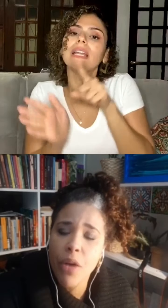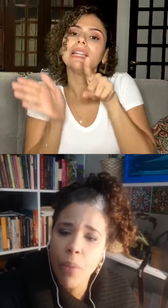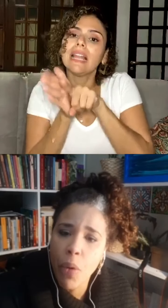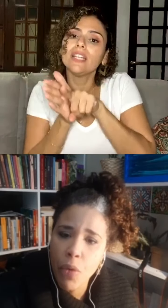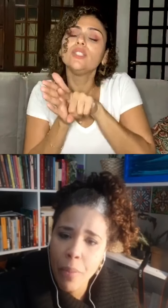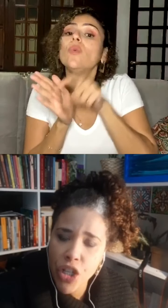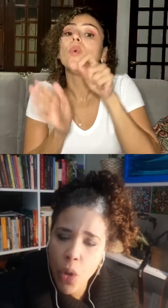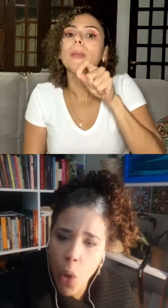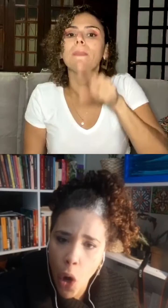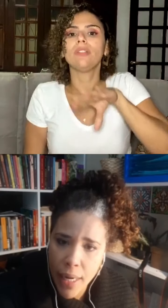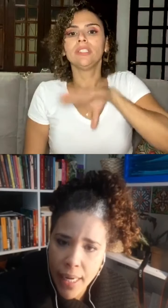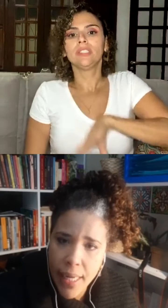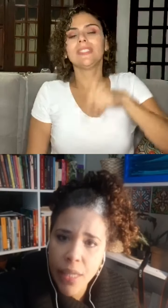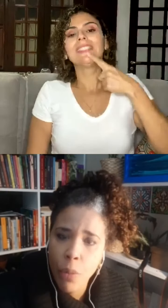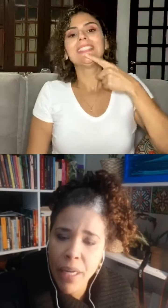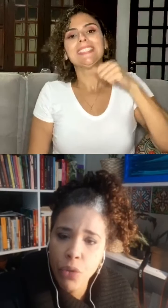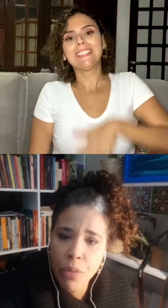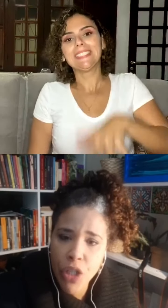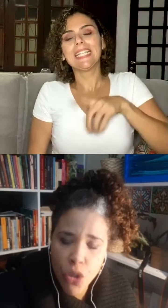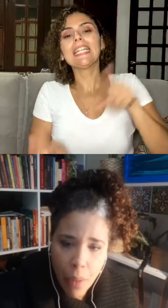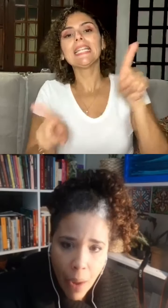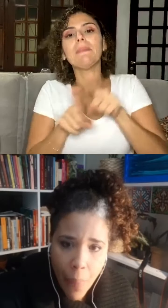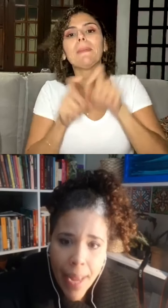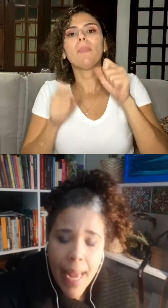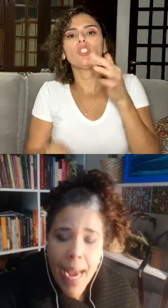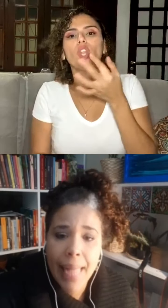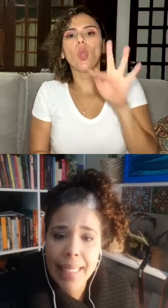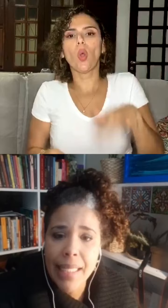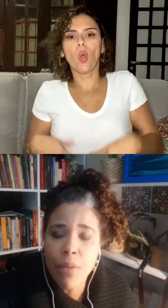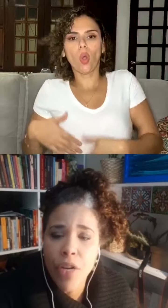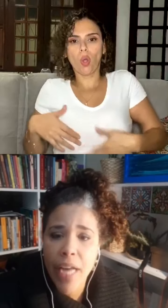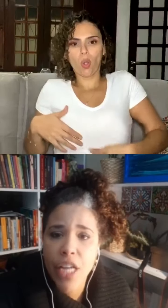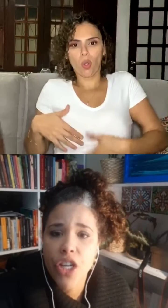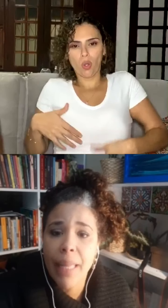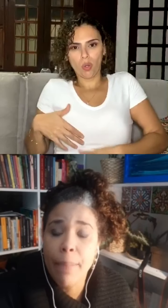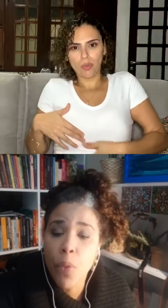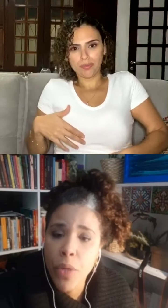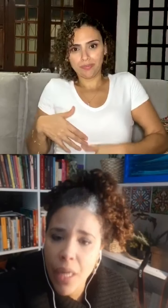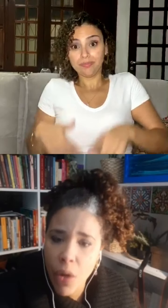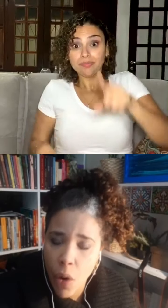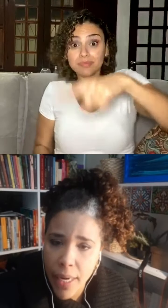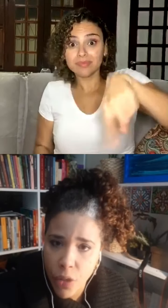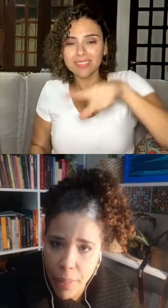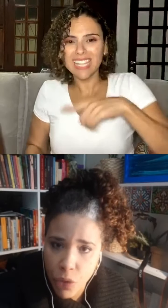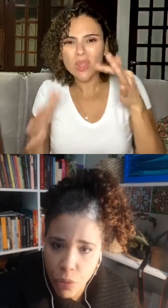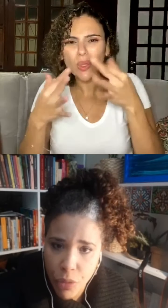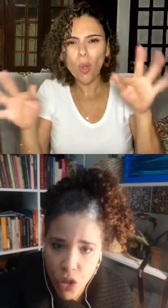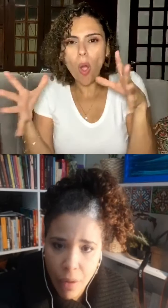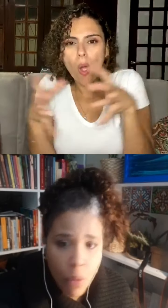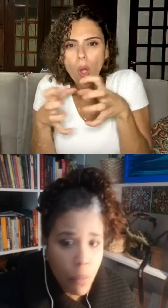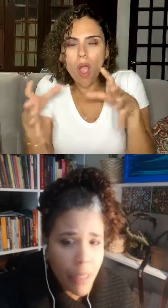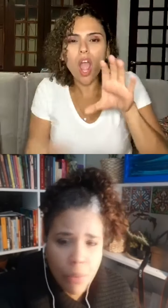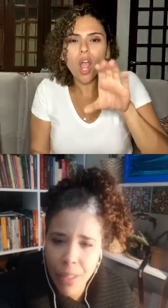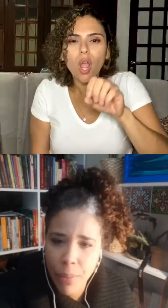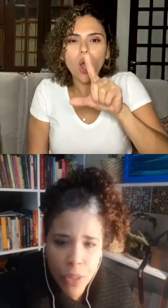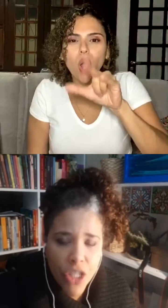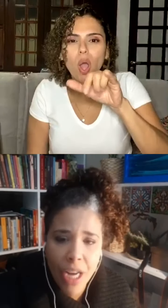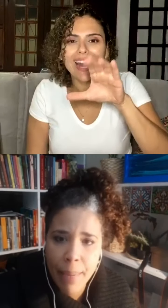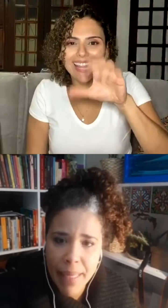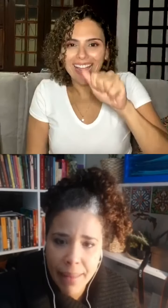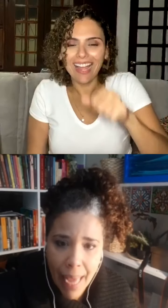um pouco mais de cólica no período menstrual. Atenção, mulheres que têm muita cólica no período menstrual, muita